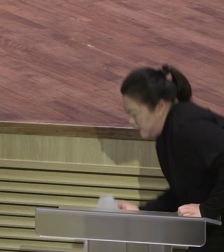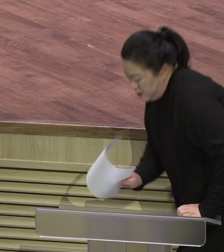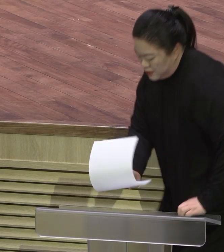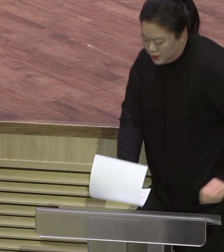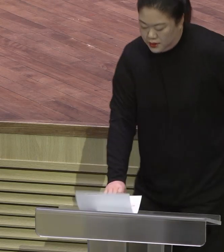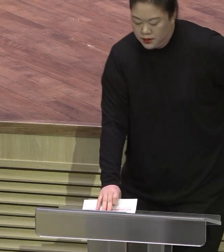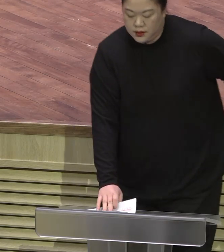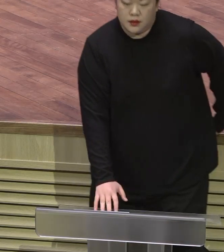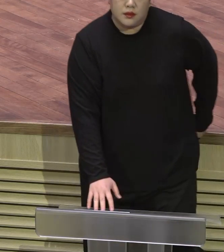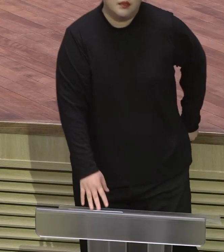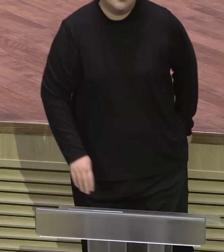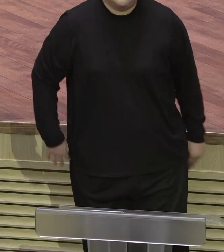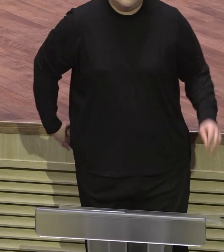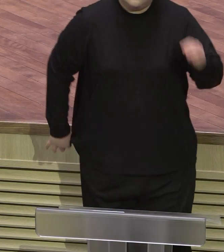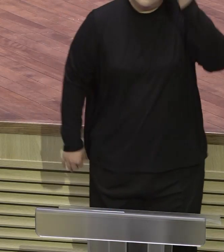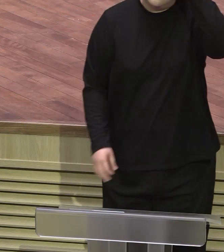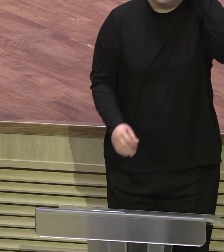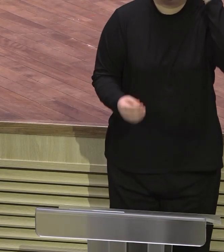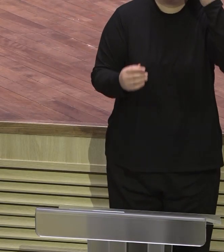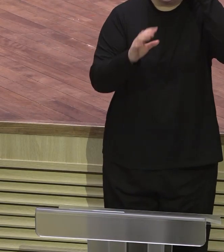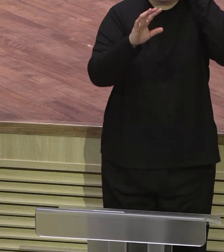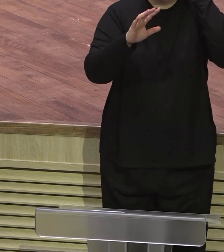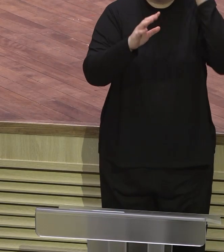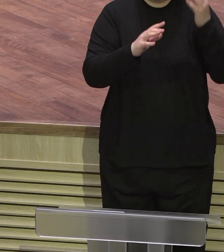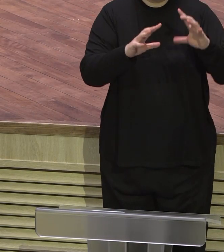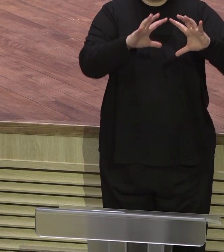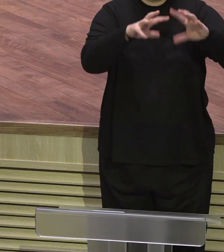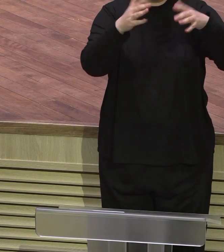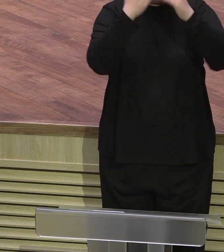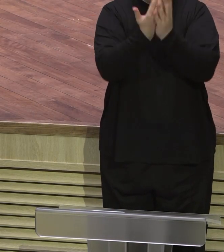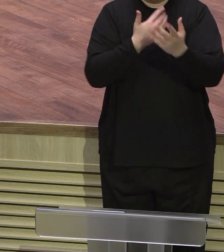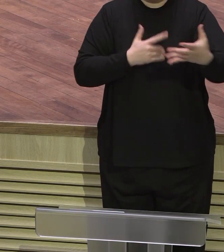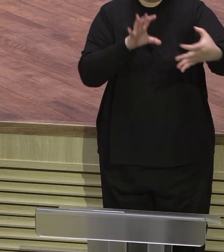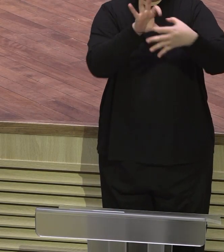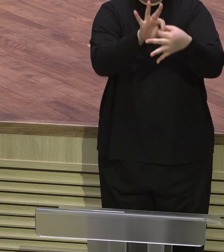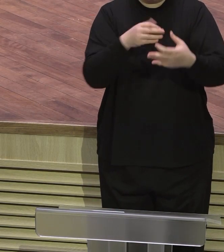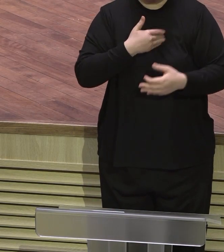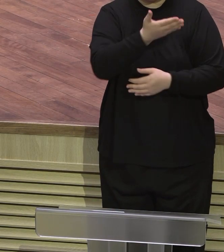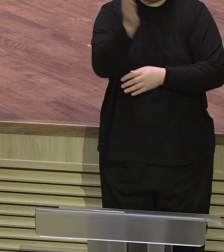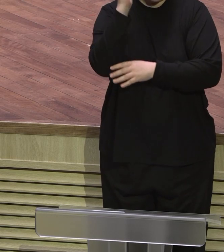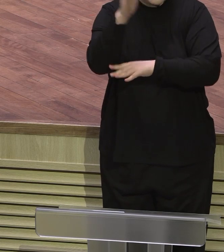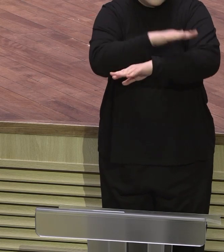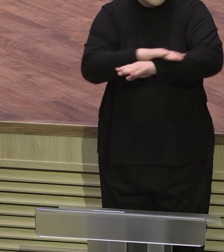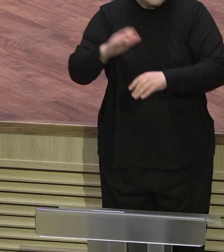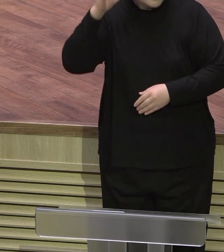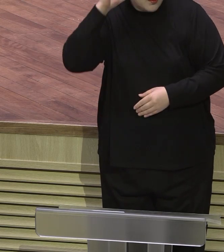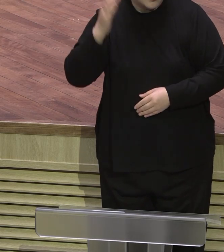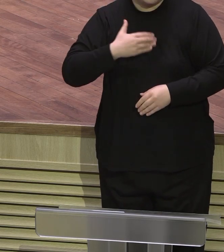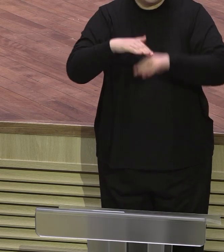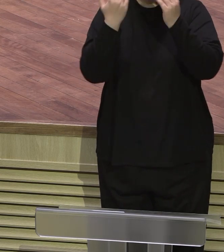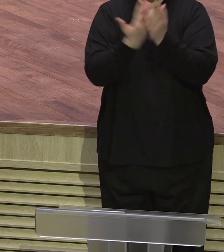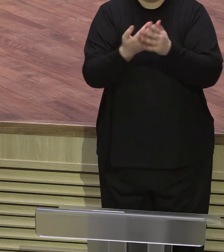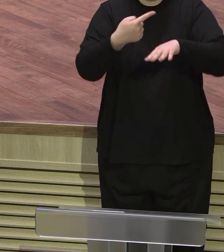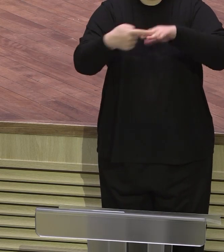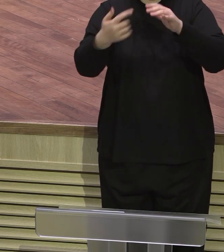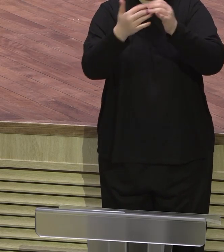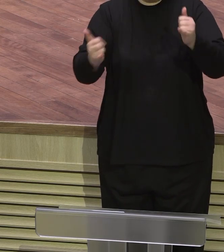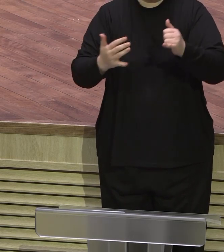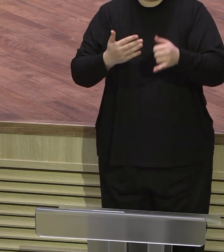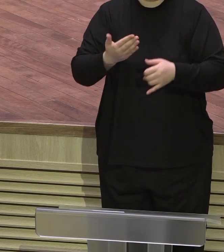속하였나니 너희가 내 말을 잘 듣고 내 은약을 지키면 너희는 모든 민족 중에서 내 소유가